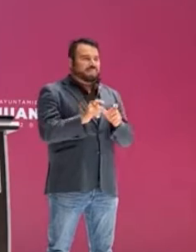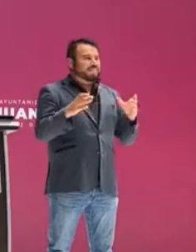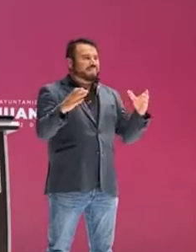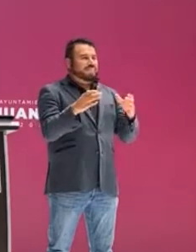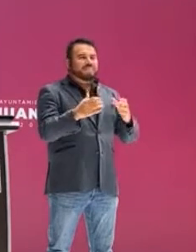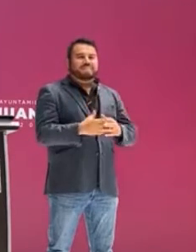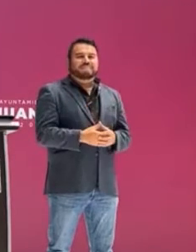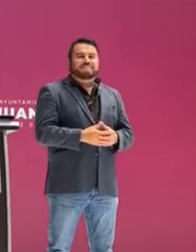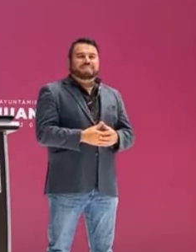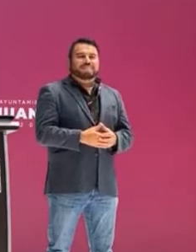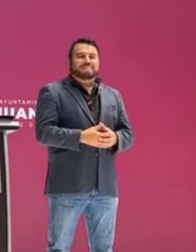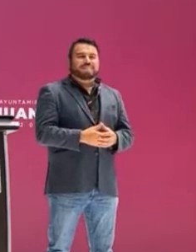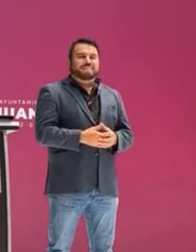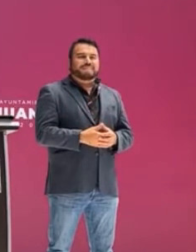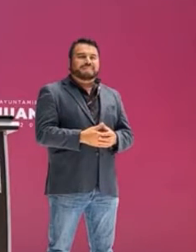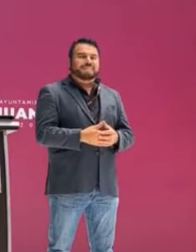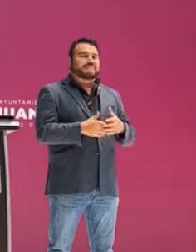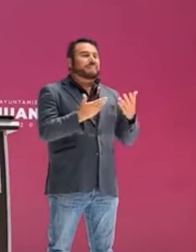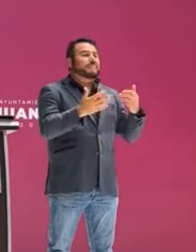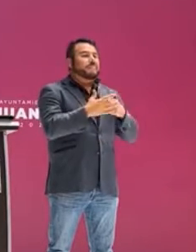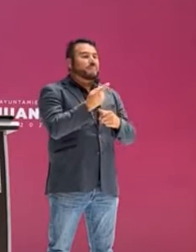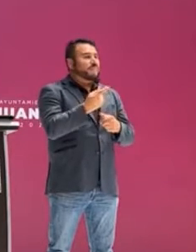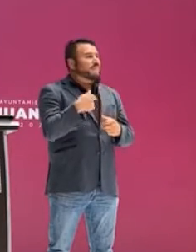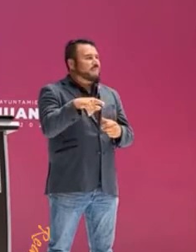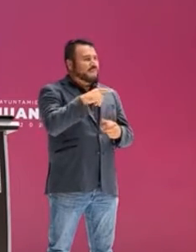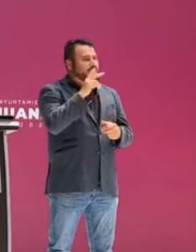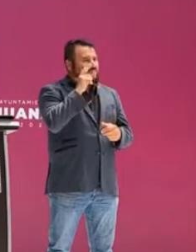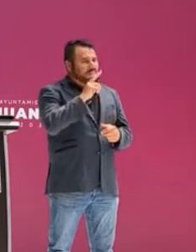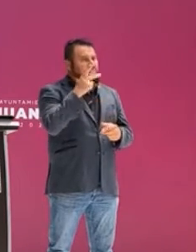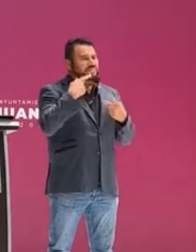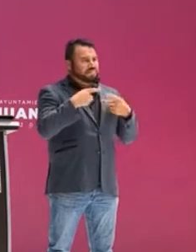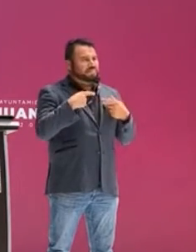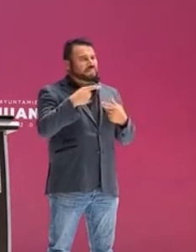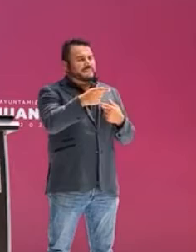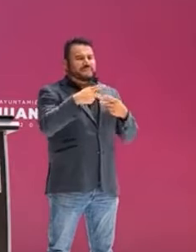porque se han fijado las personas más vulnerables que son del comercio ambulante.